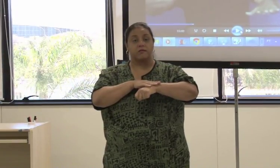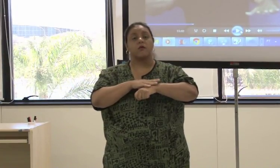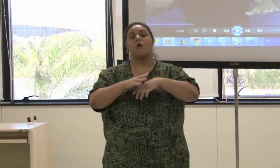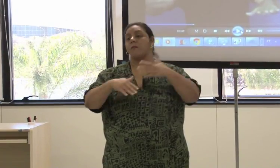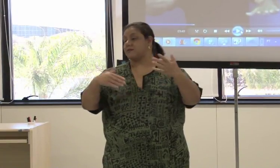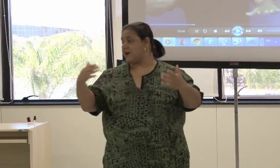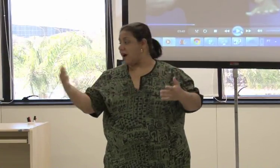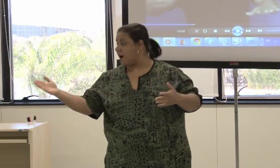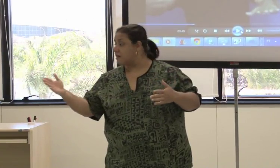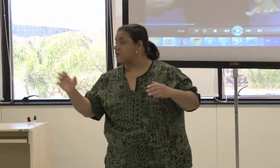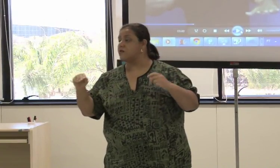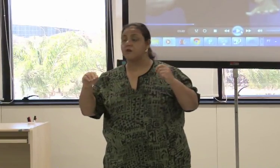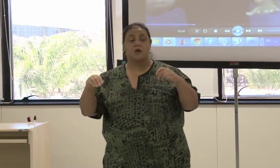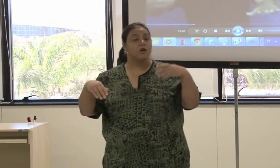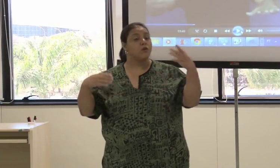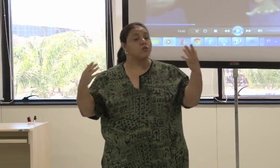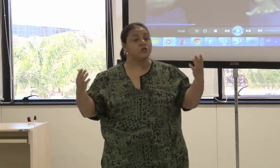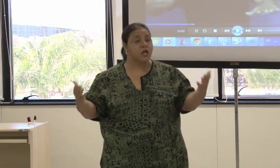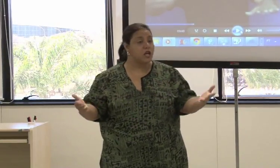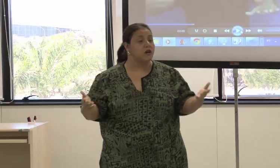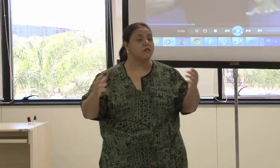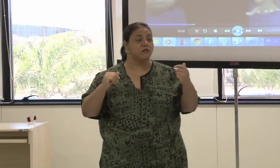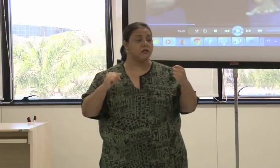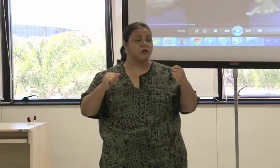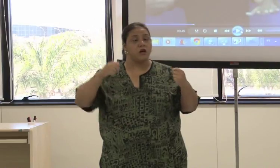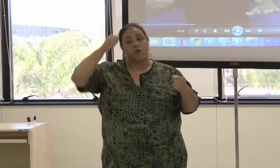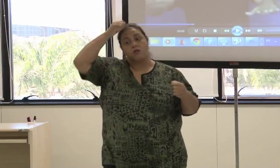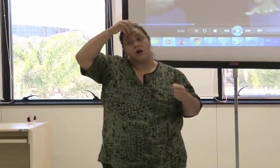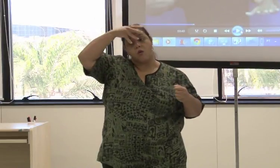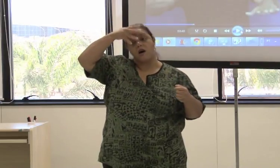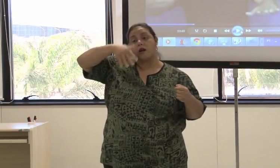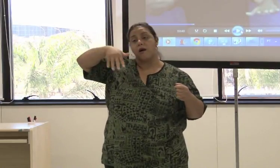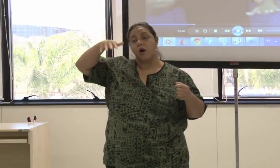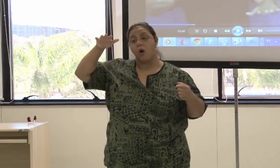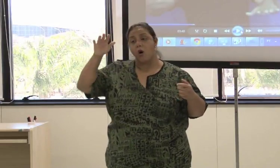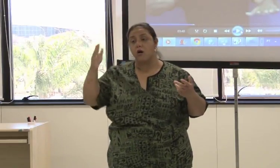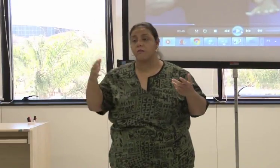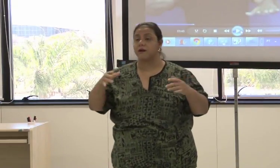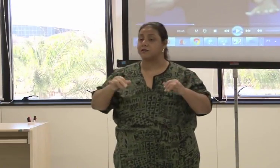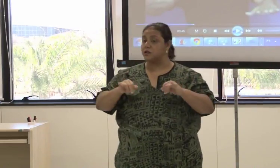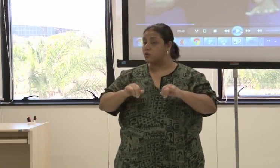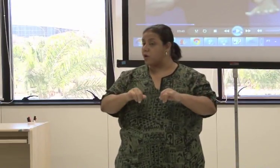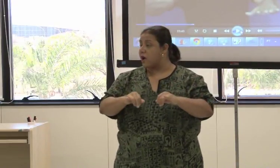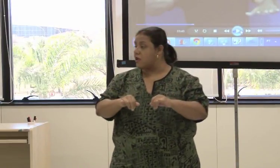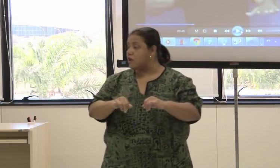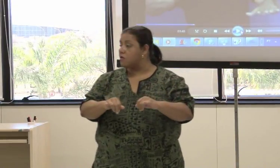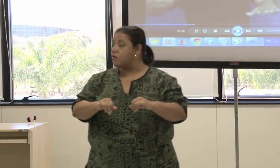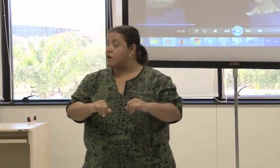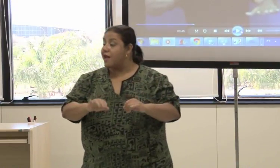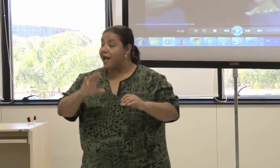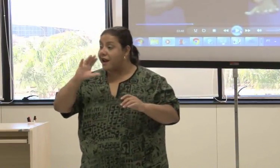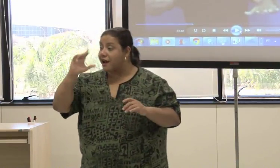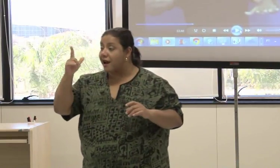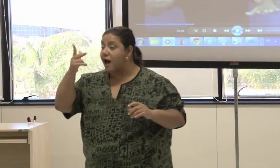Com o passar, um dia, quando o Cauã era maior, passeando no carrinho. Era claro como